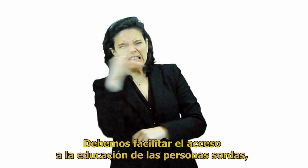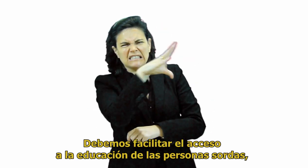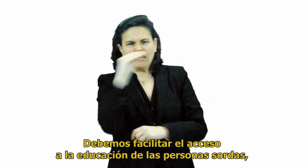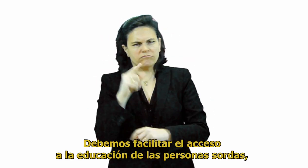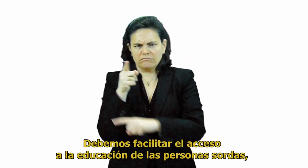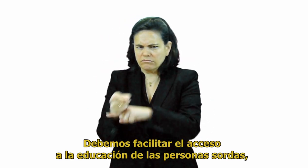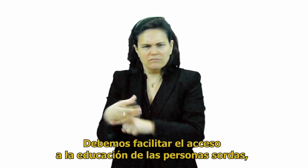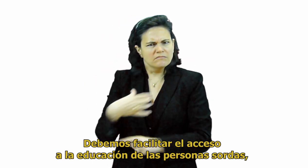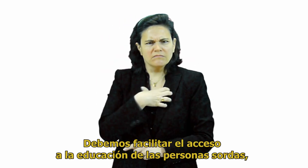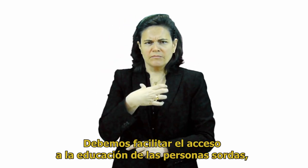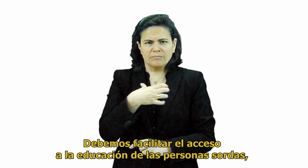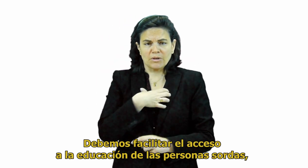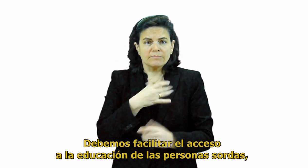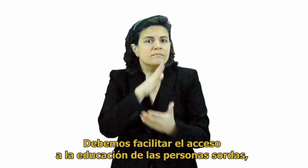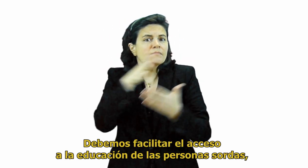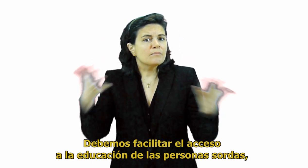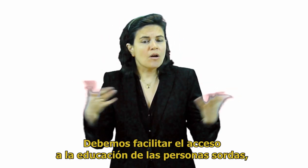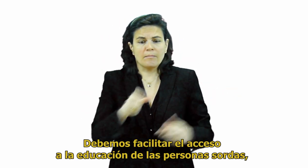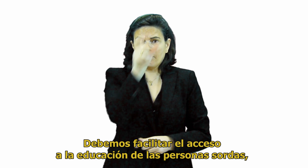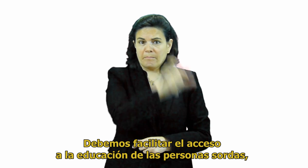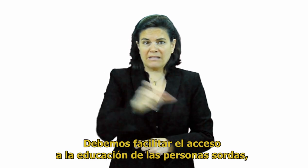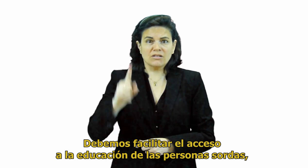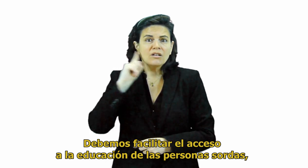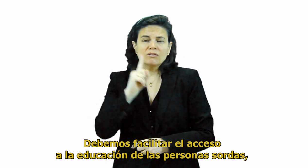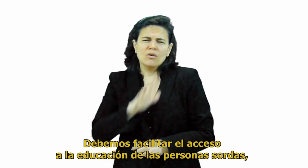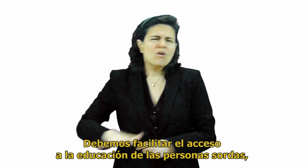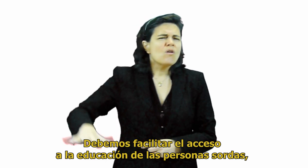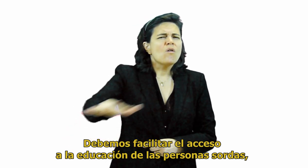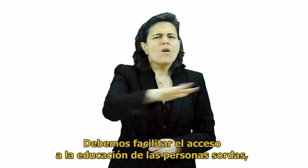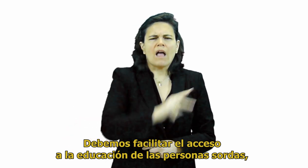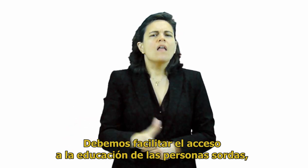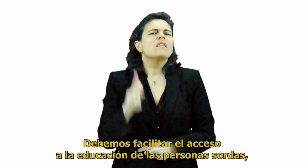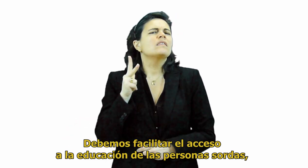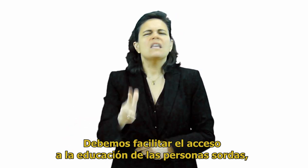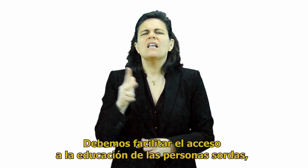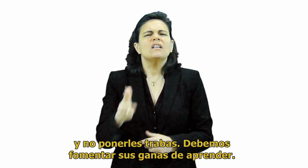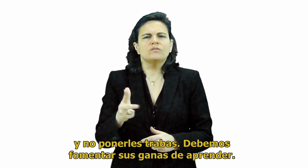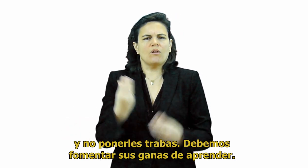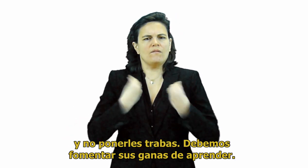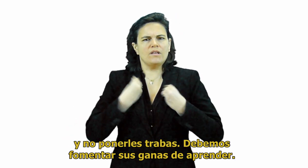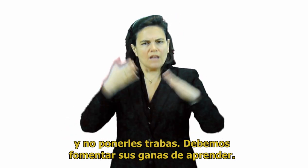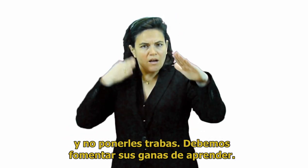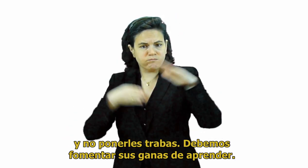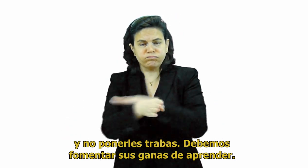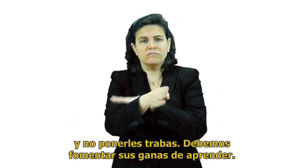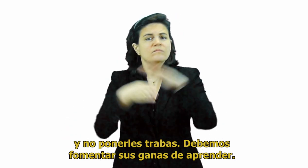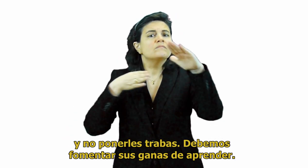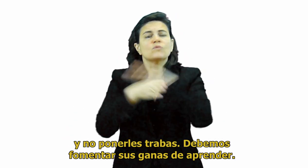facilitar el acceso a la educación de las personas sordas y no ponerle